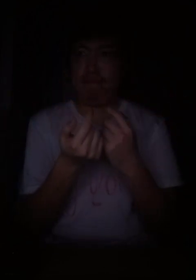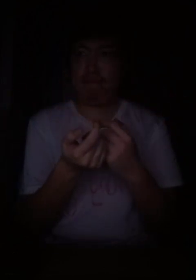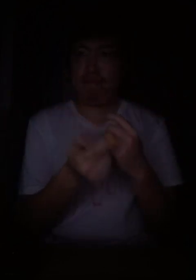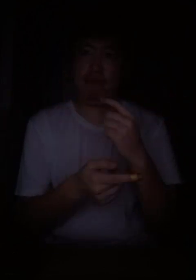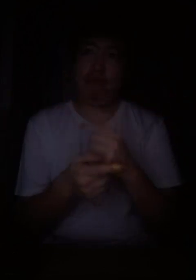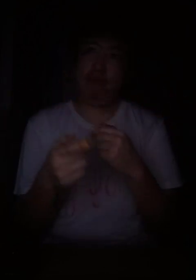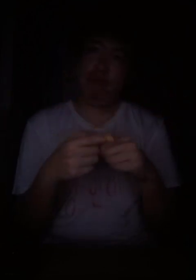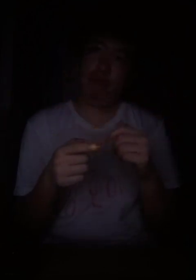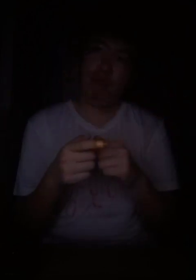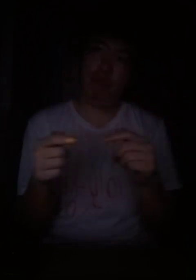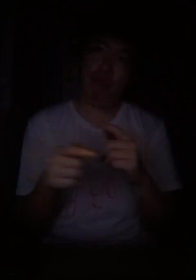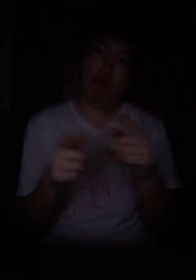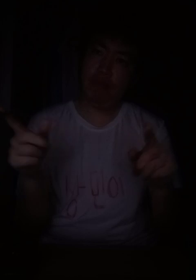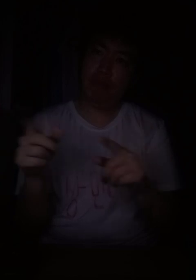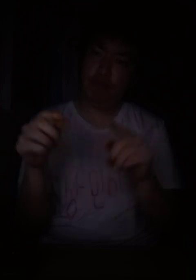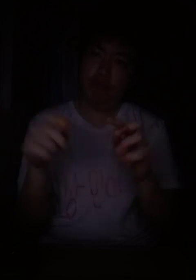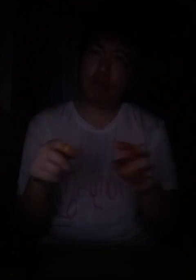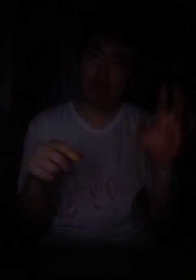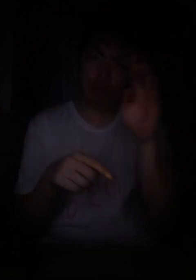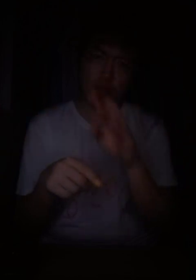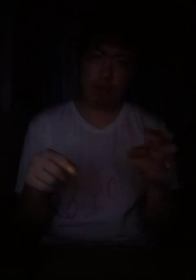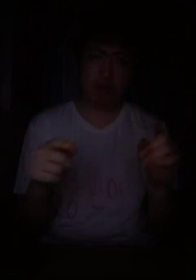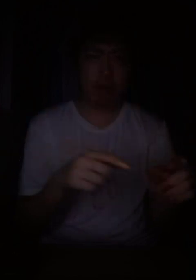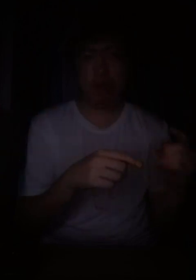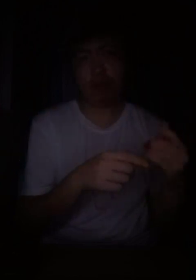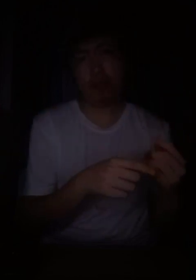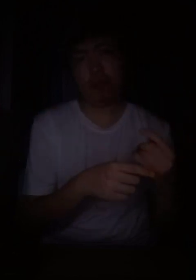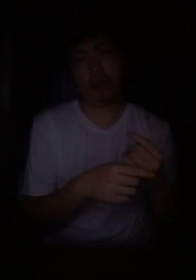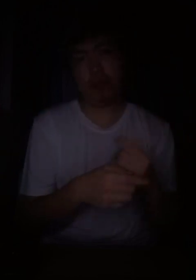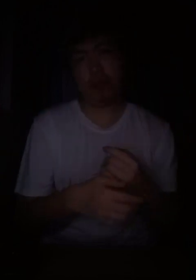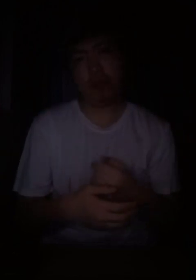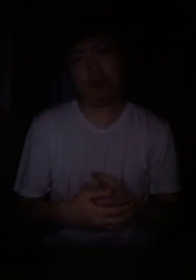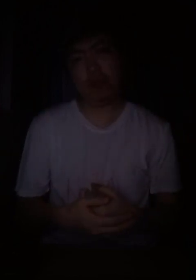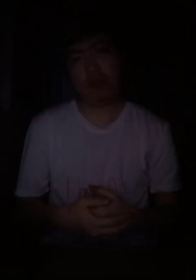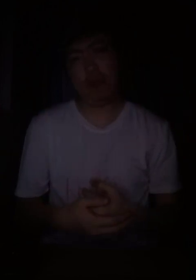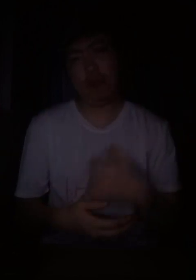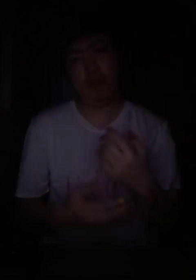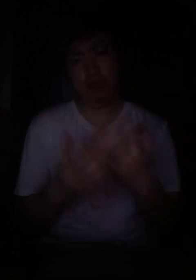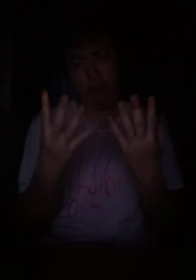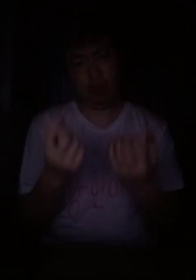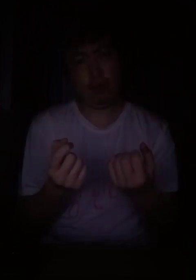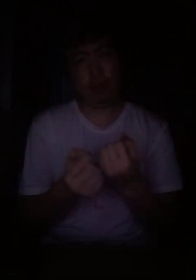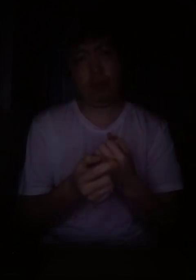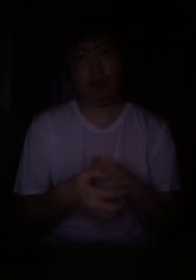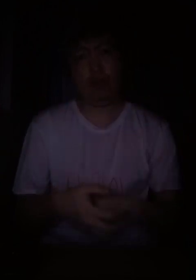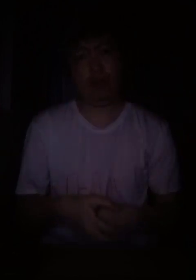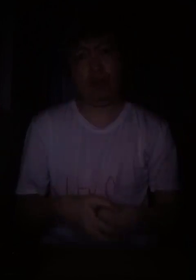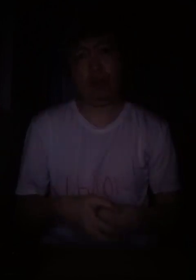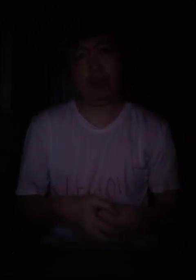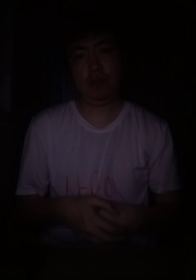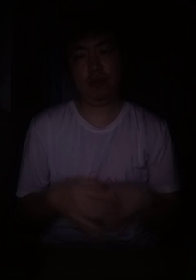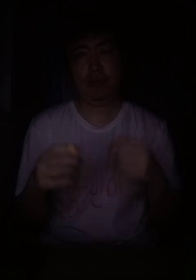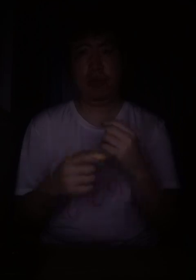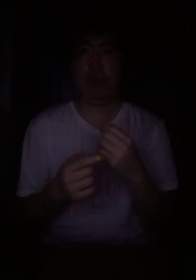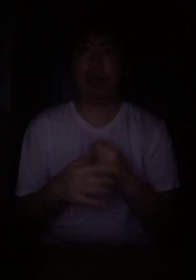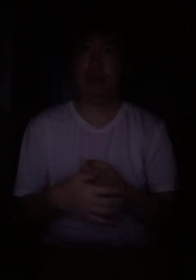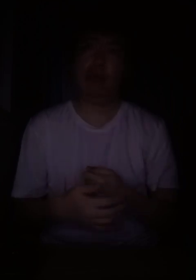그 기간 쪽에 좀 급심하게 벌어지고 명절 있습니다. 전후에 아무래도 장이 많이 서겠군요, 네, 이른바. 네. 네.